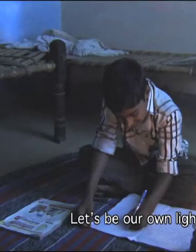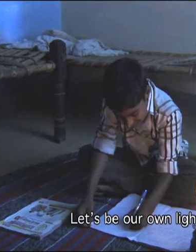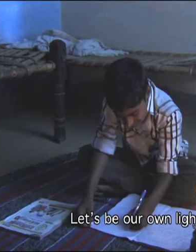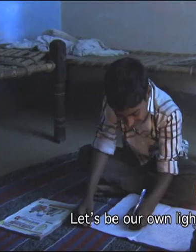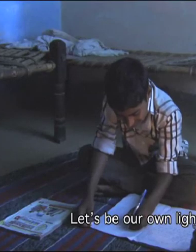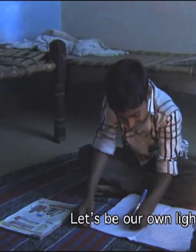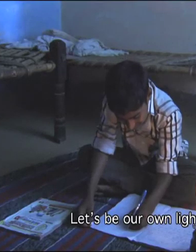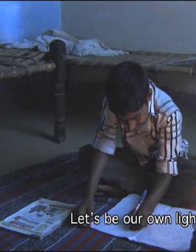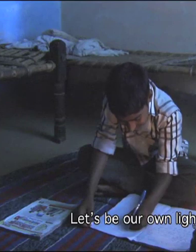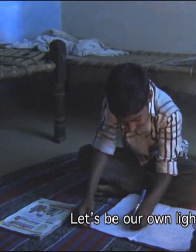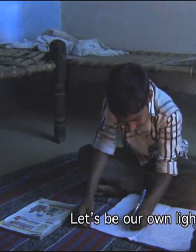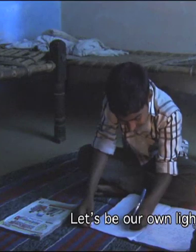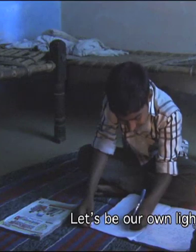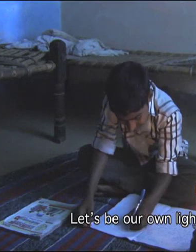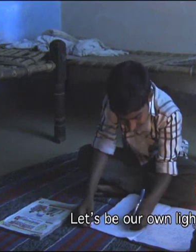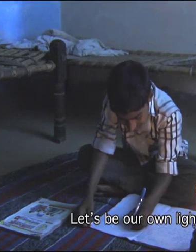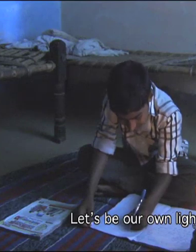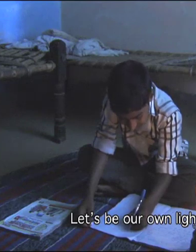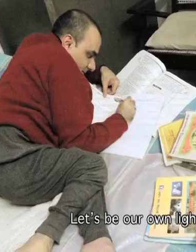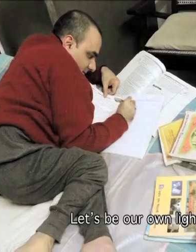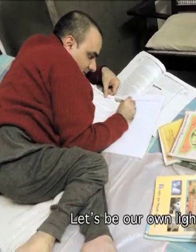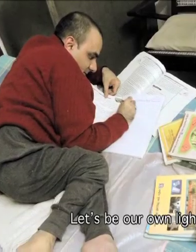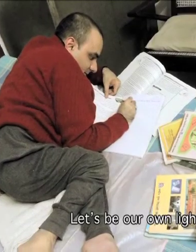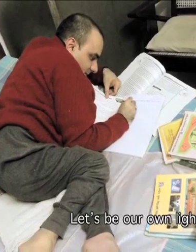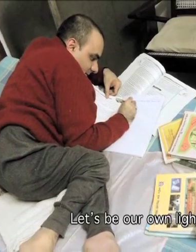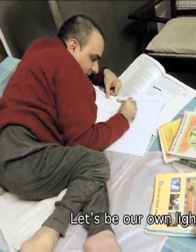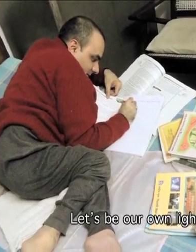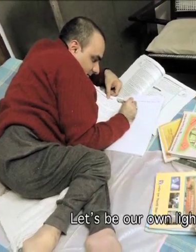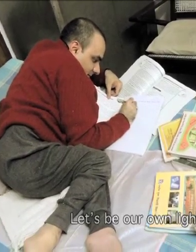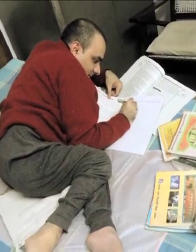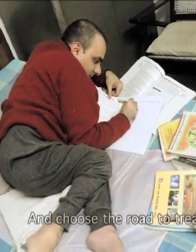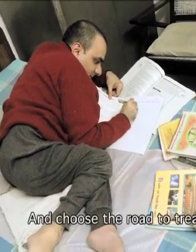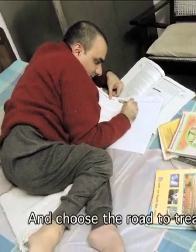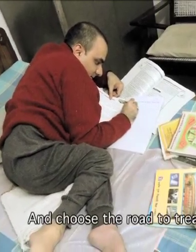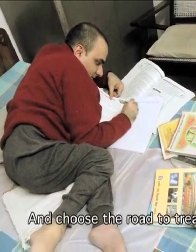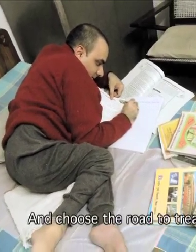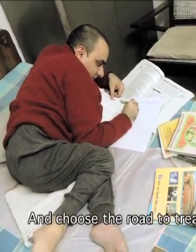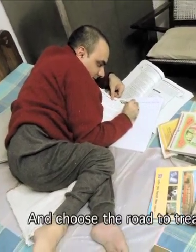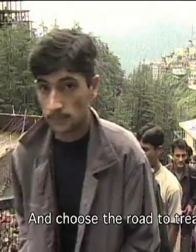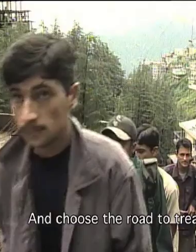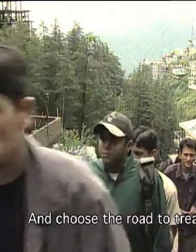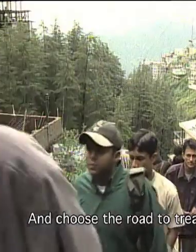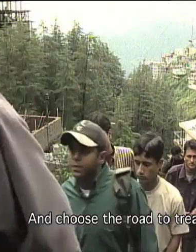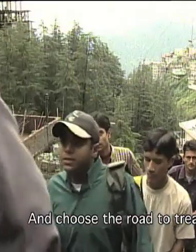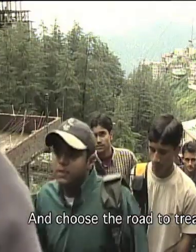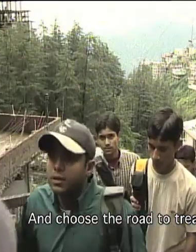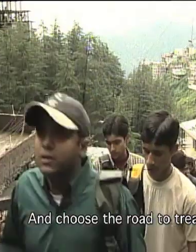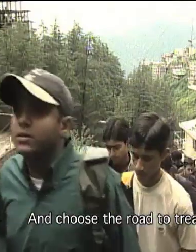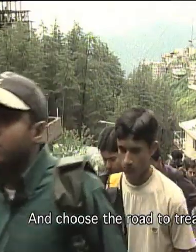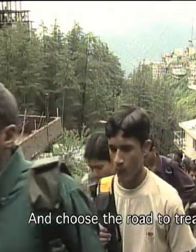हम अपना दीपक स्वयं बने, हम अपना रास्ता